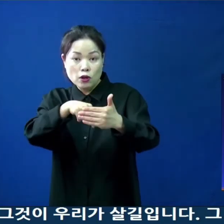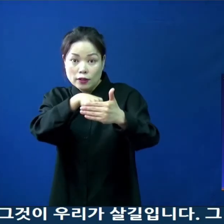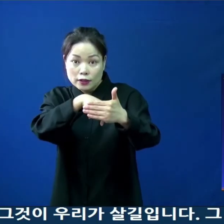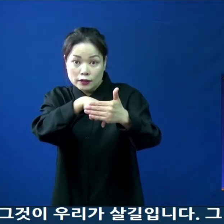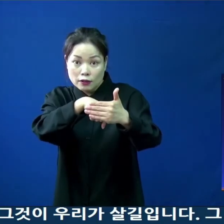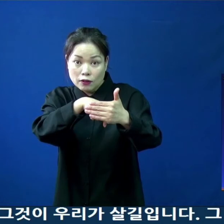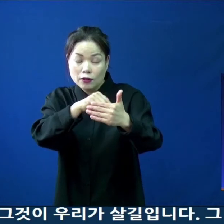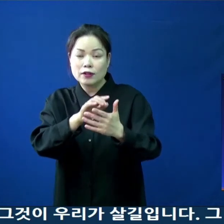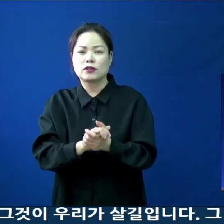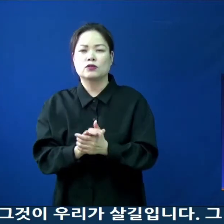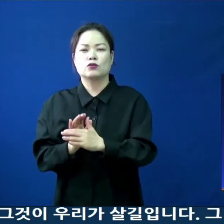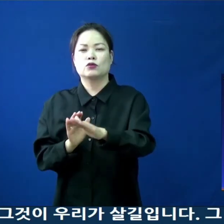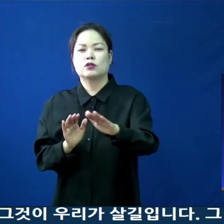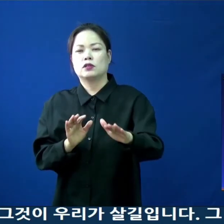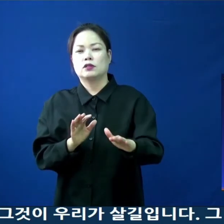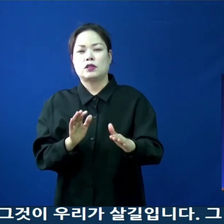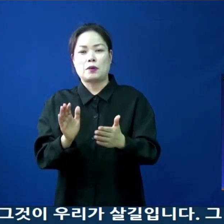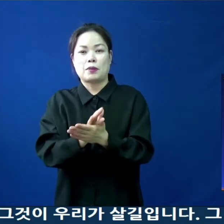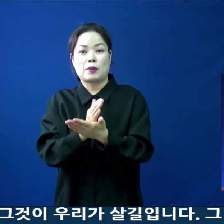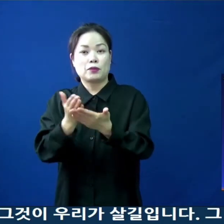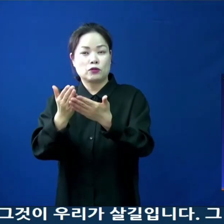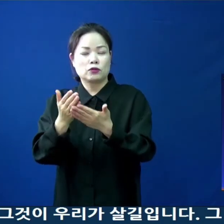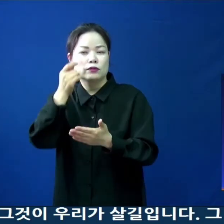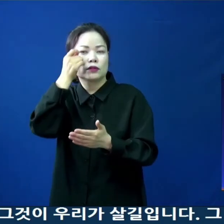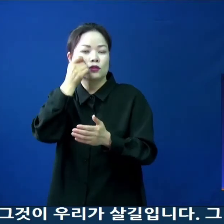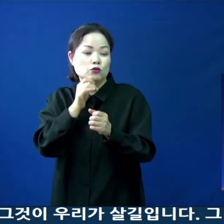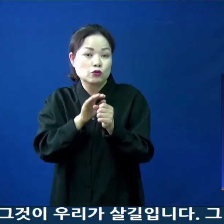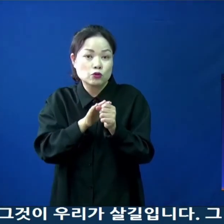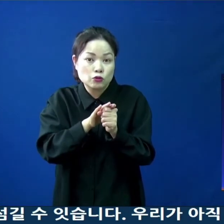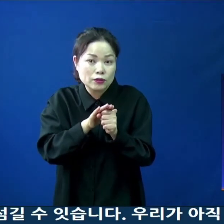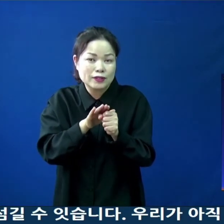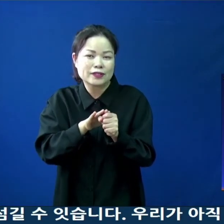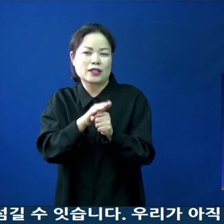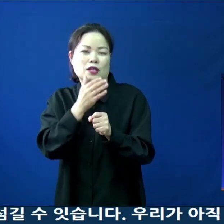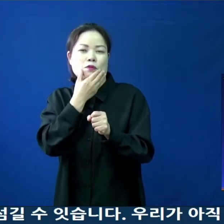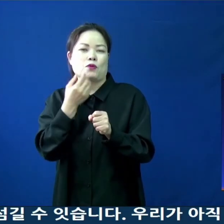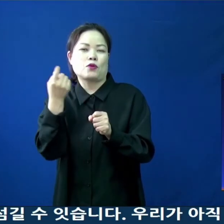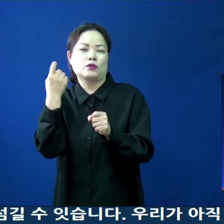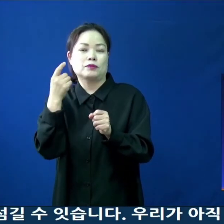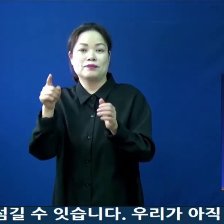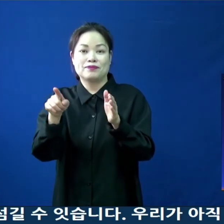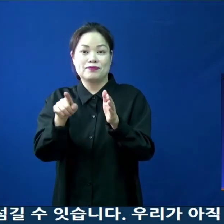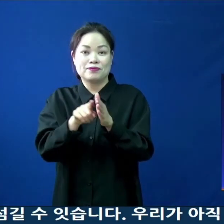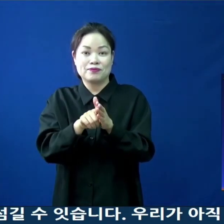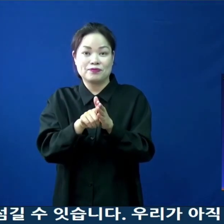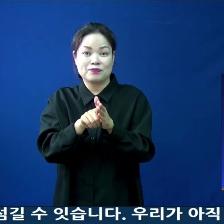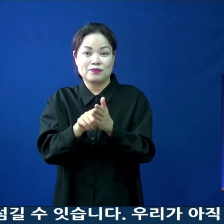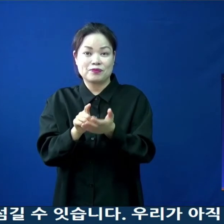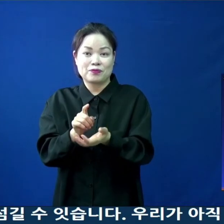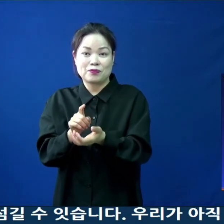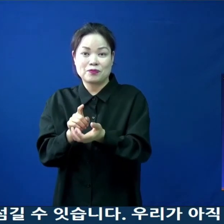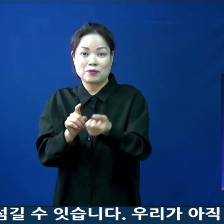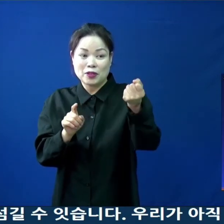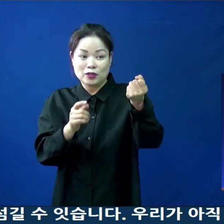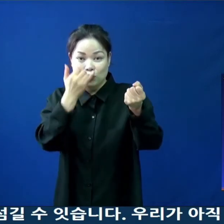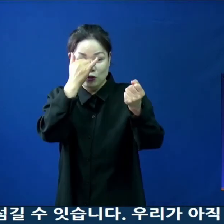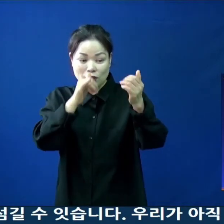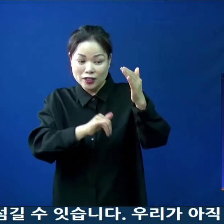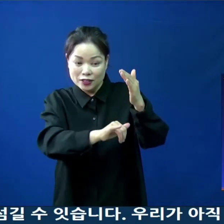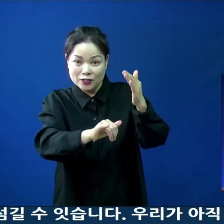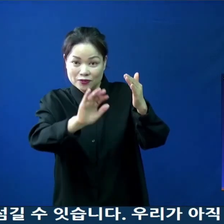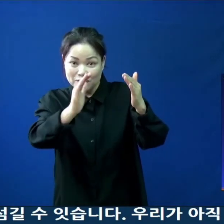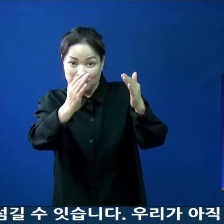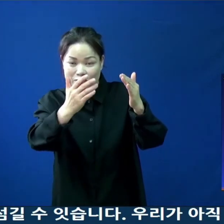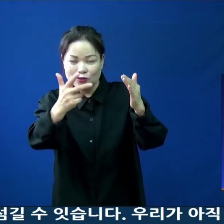안에서 우리에게 베풀어 주신 이 긍휼과 사랑의 복음을 믿음으로 받으시는 우리 충현의 성도들 되시기를